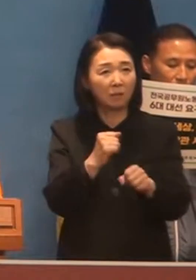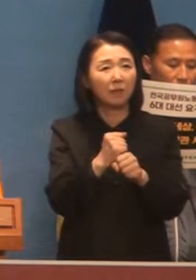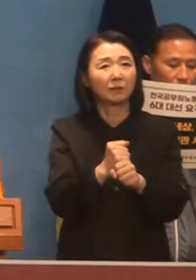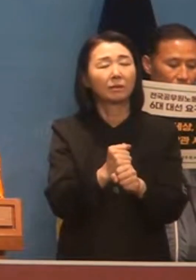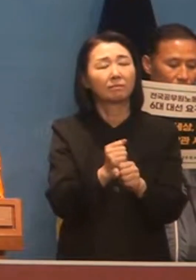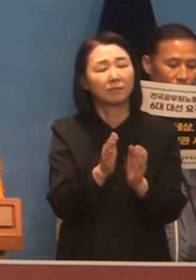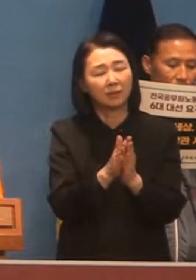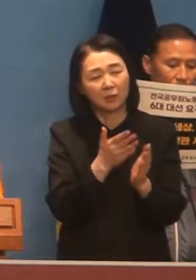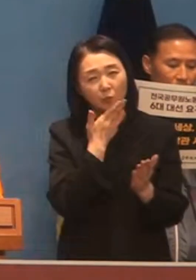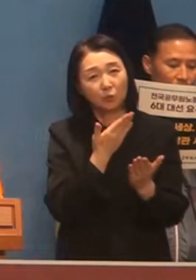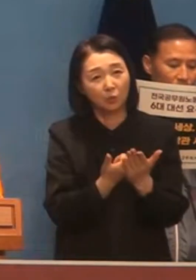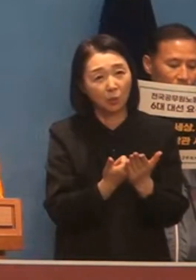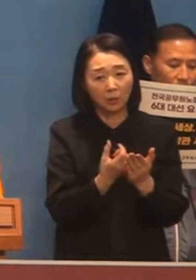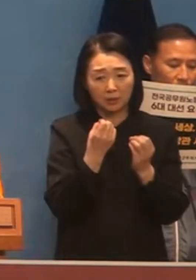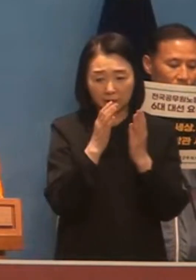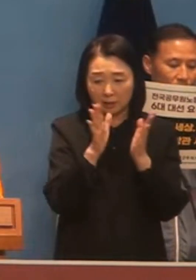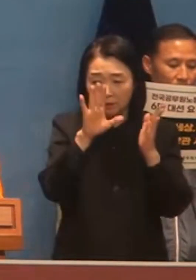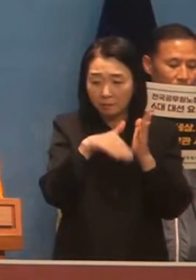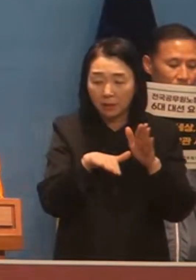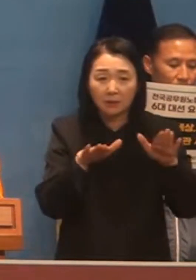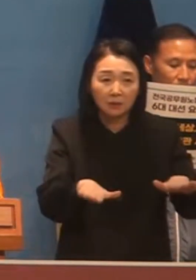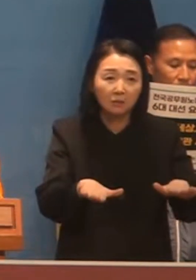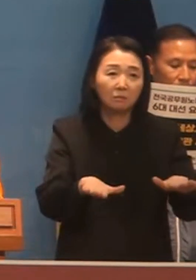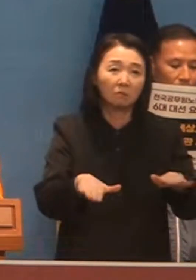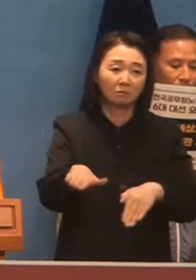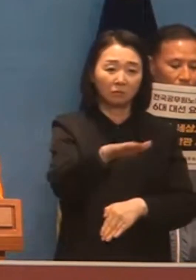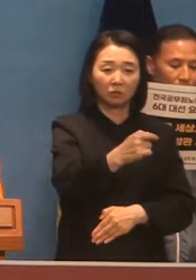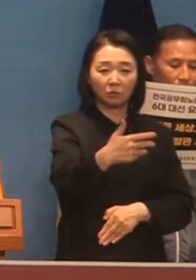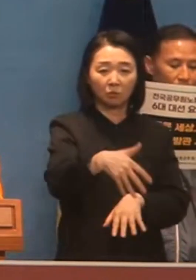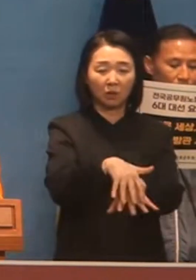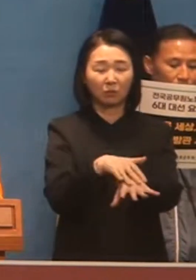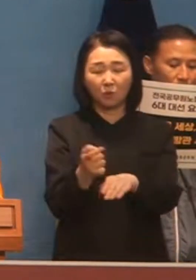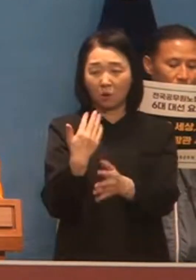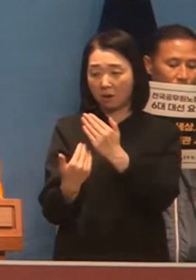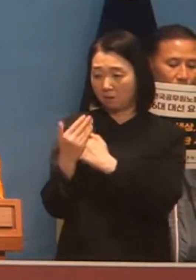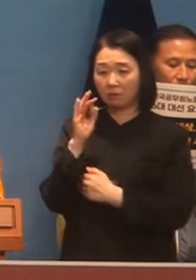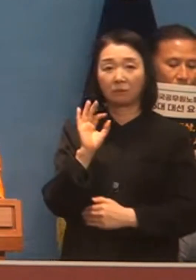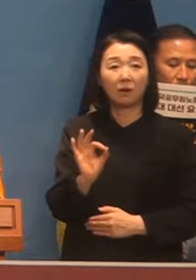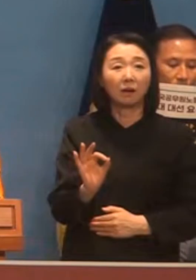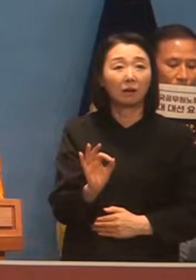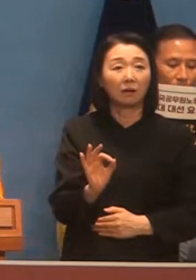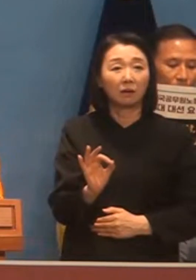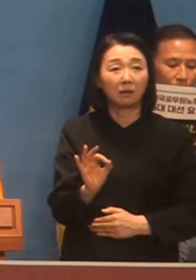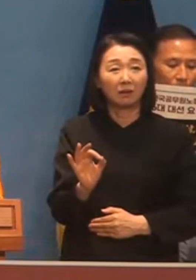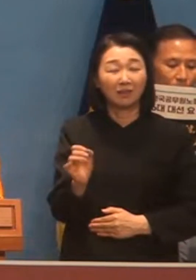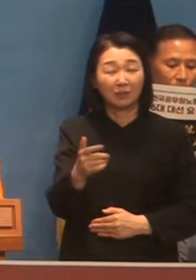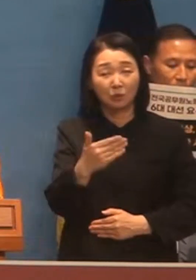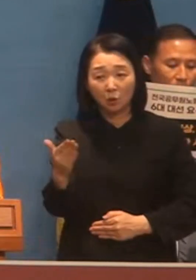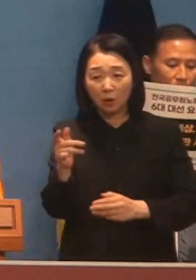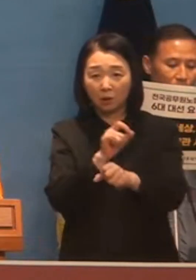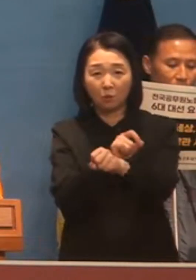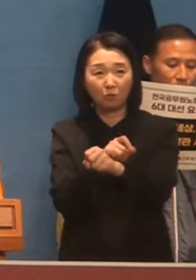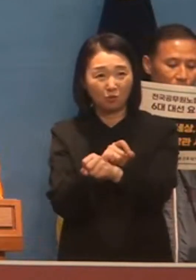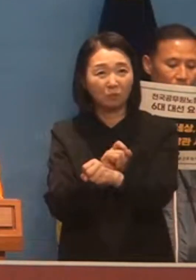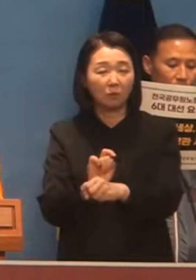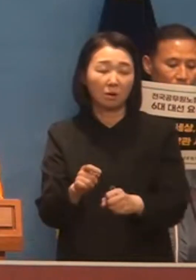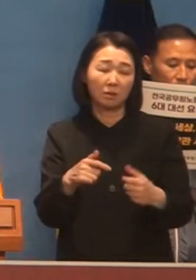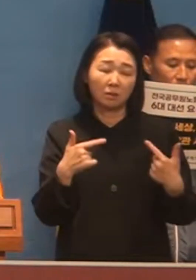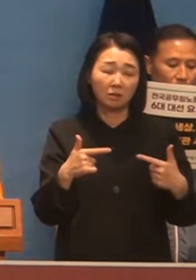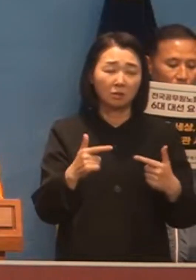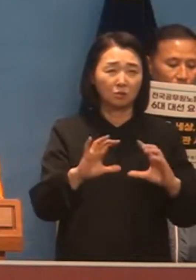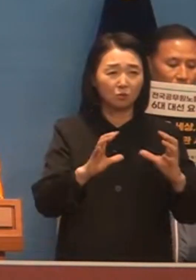한다. 새 시대를 맞이하는 지금 우리 소방 조직의 과거를 돌아본다. 소방 공무원은 언제나 국가의